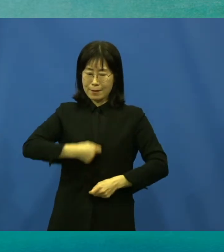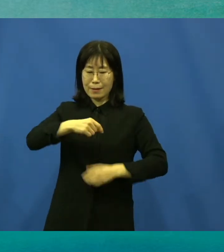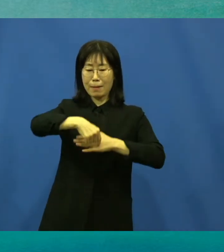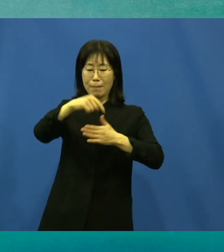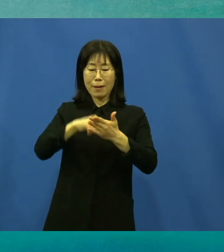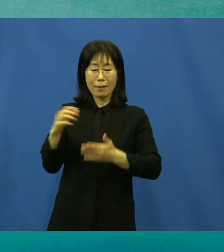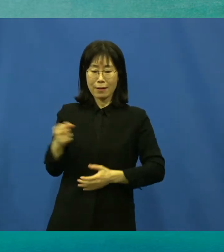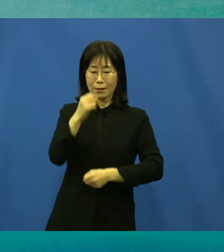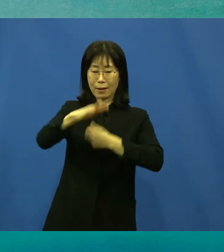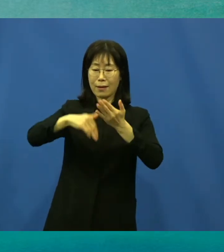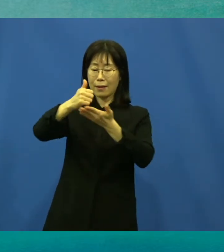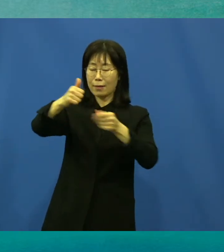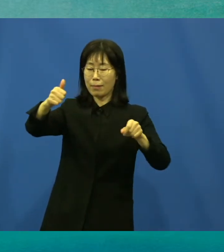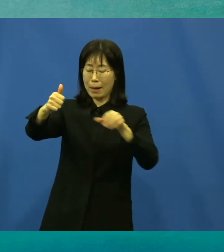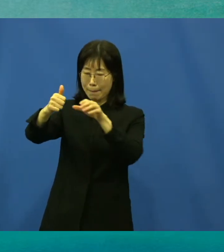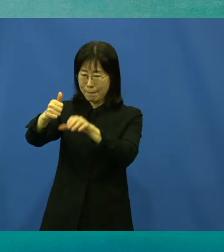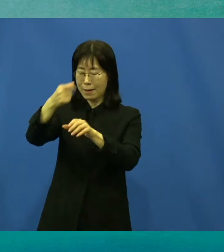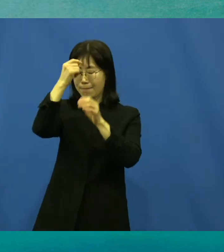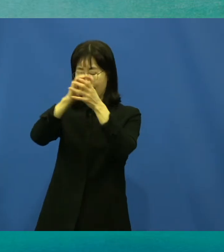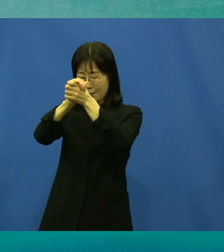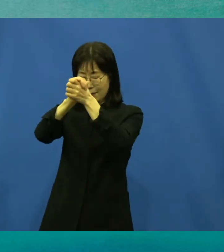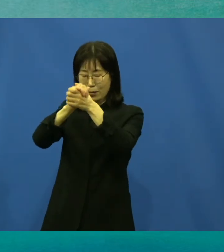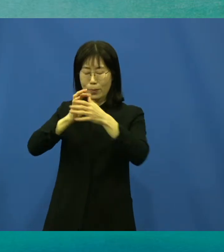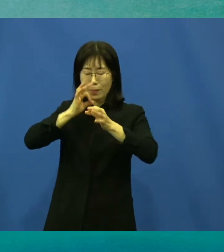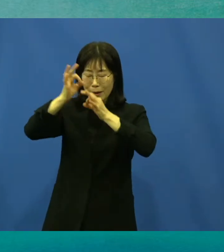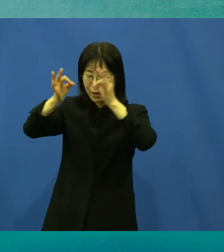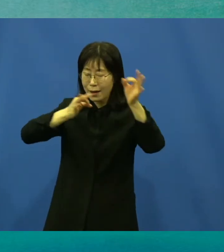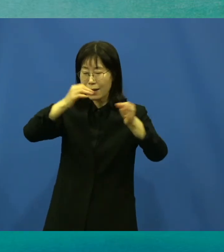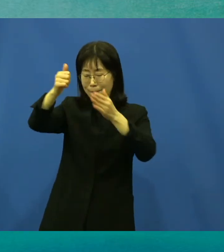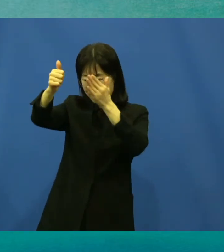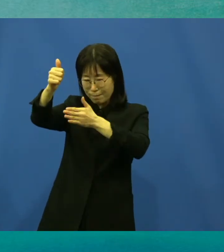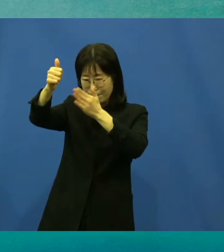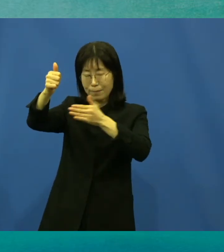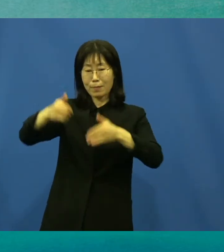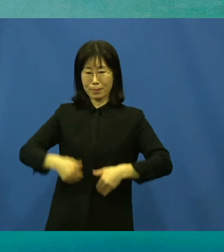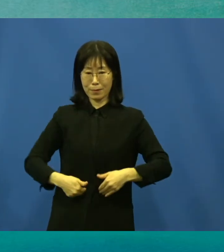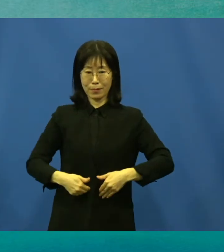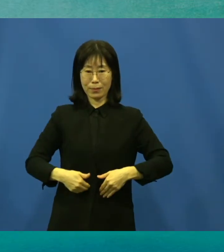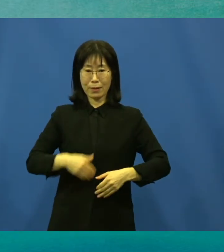없습니다. 하나님은 정직한 자의 기도를 들으십니다.